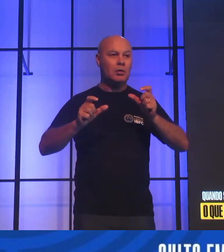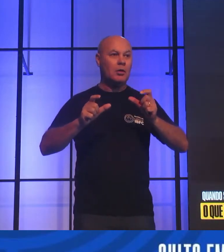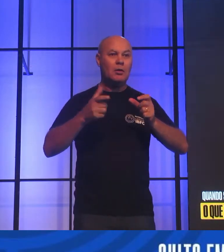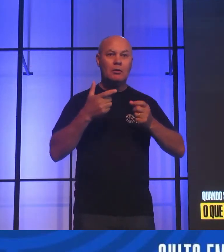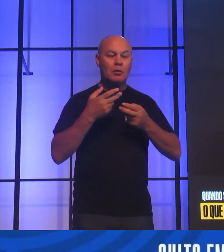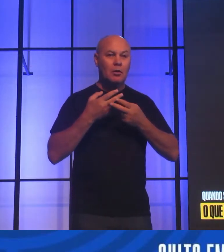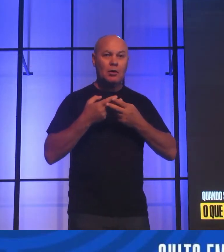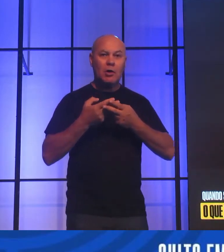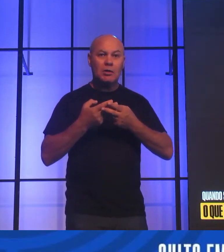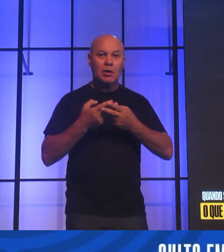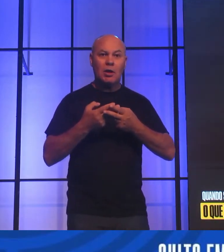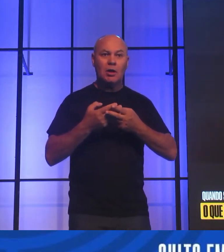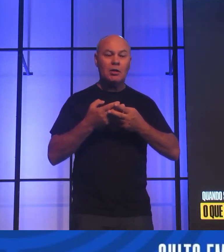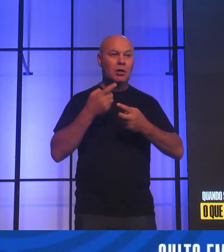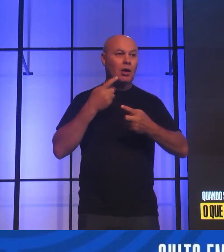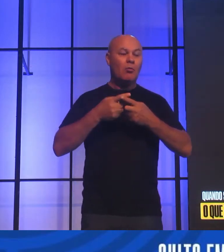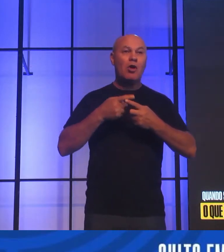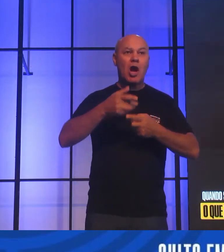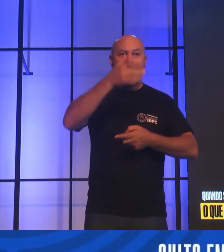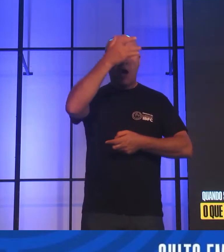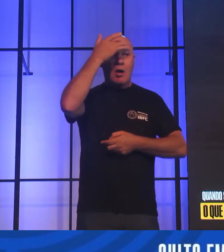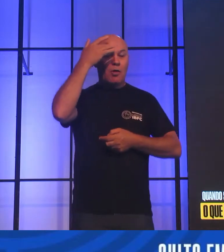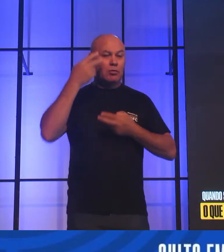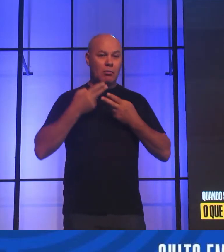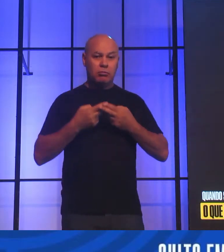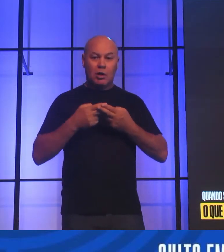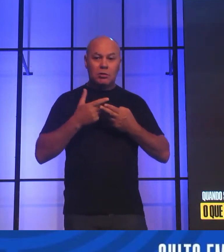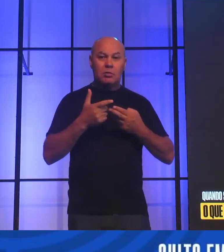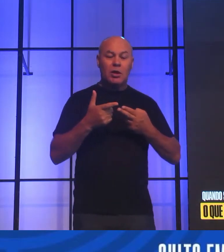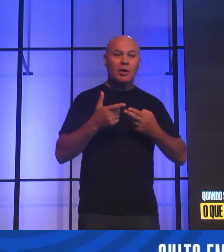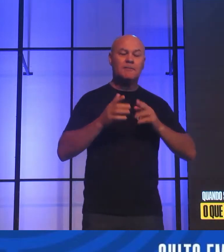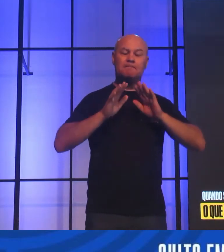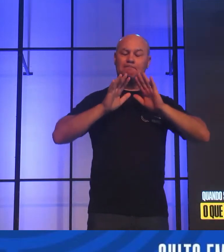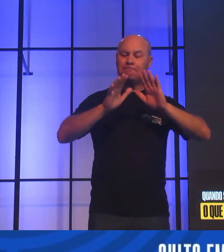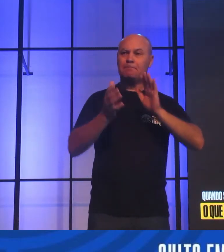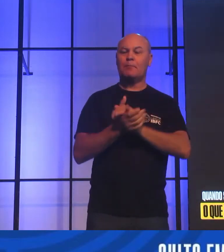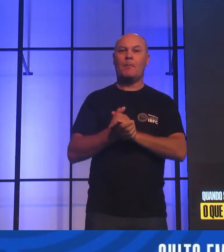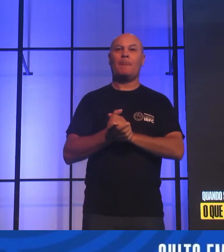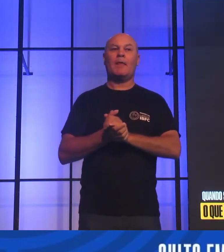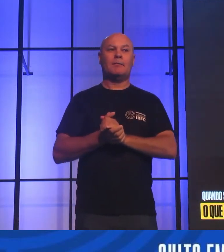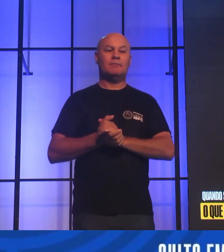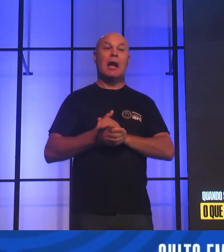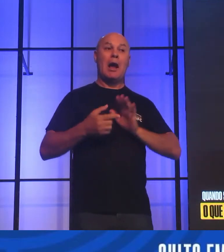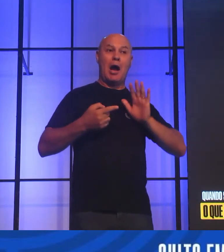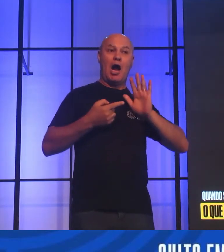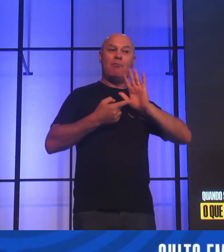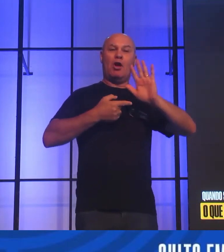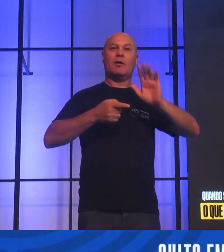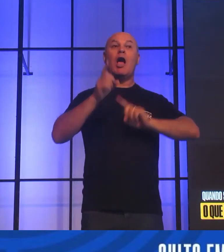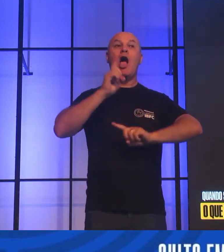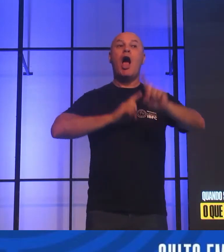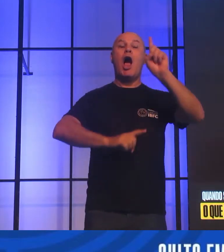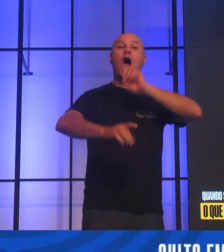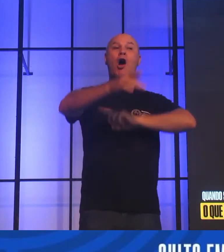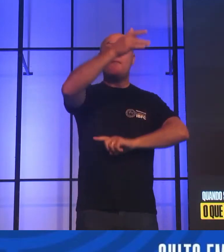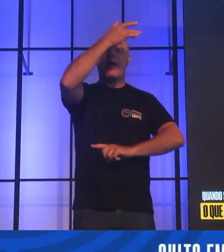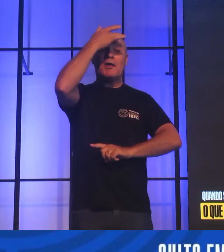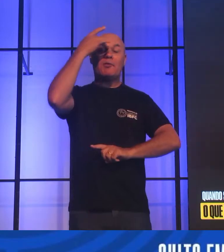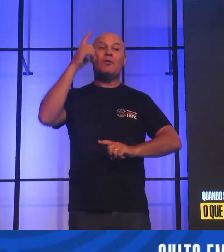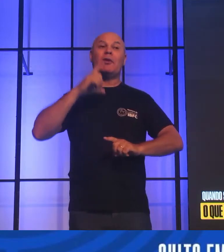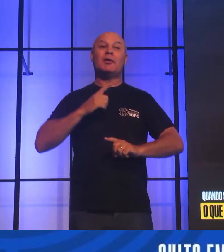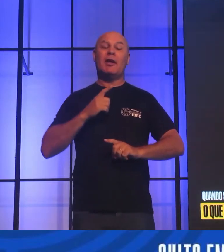a pessoa. Agora, existem algumas reações internas. E vou dizer para vocês, eu já me